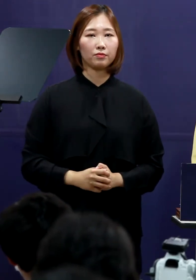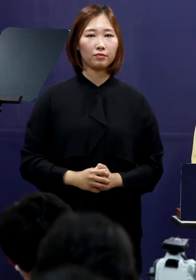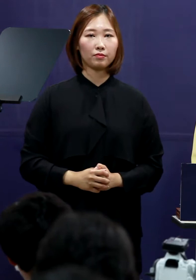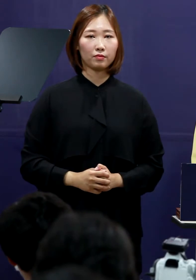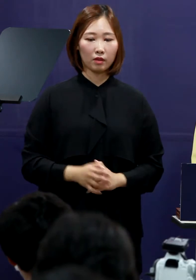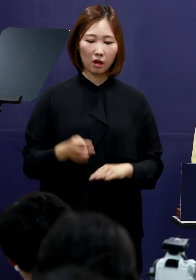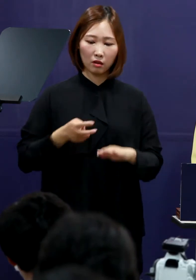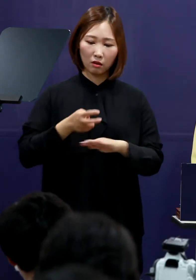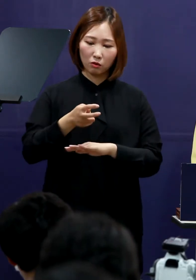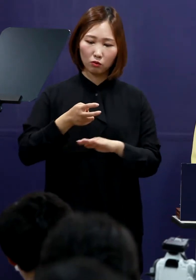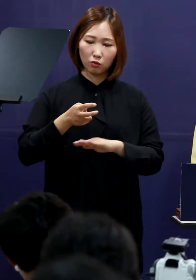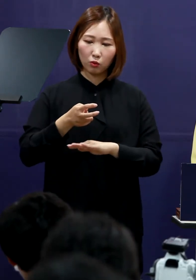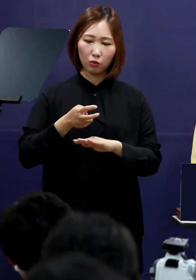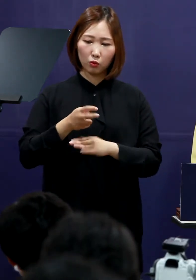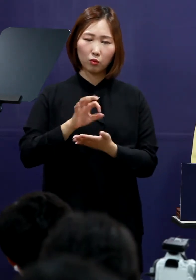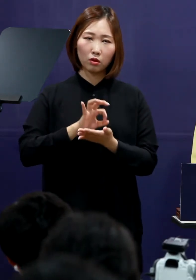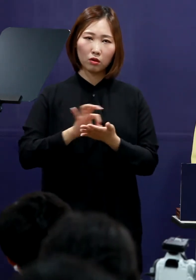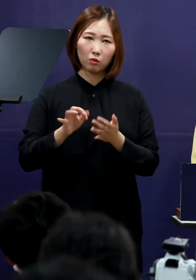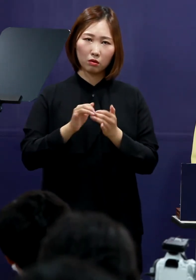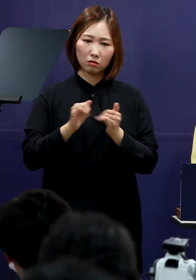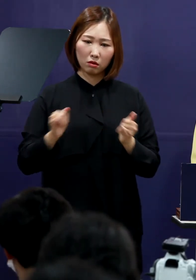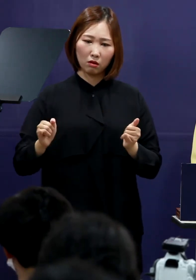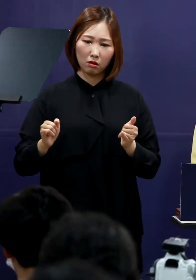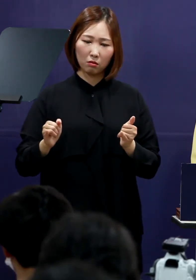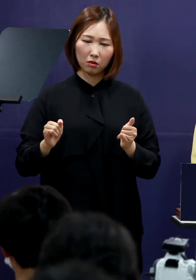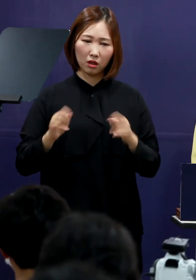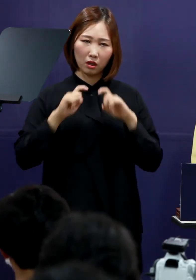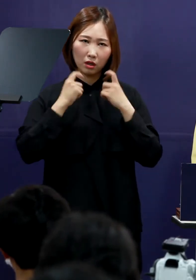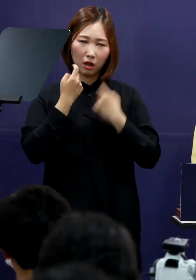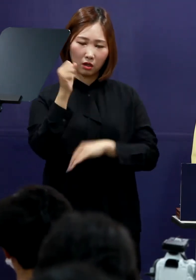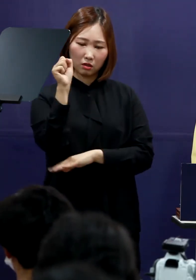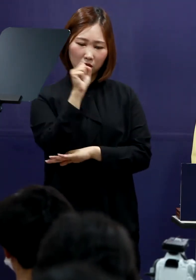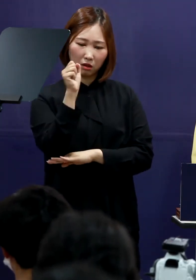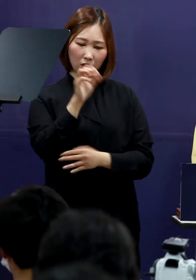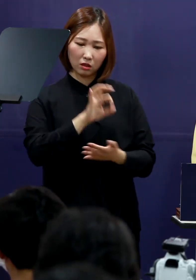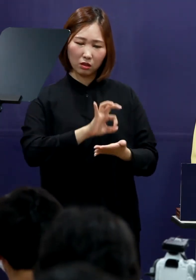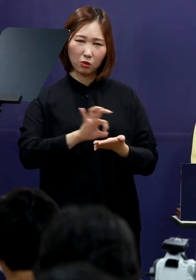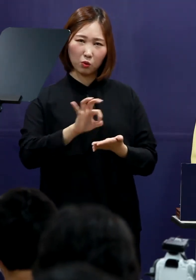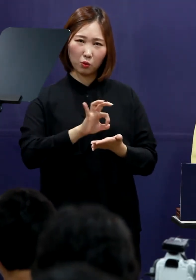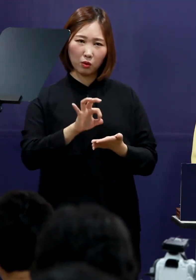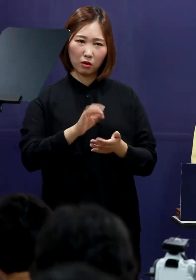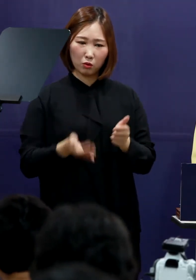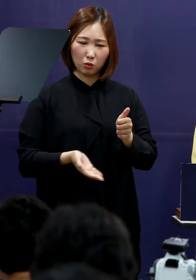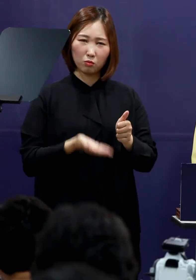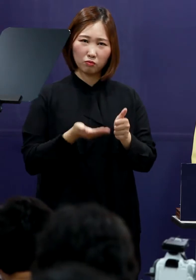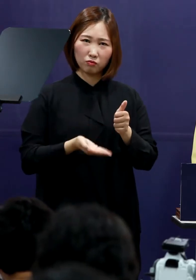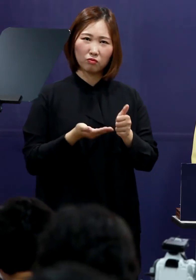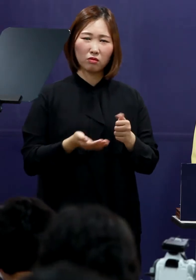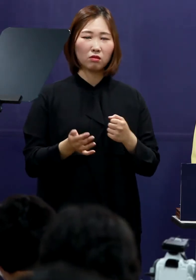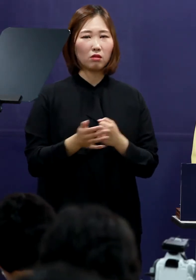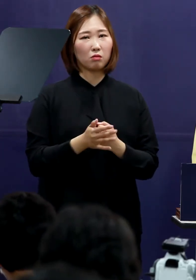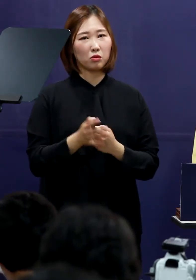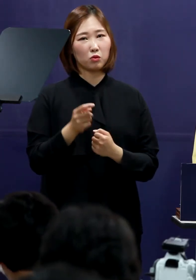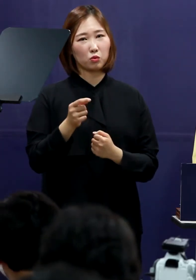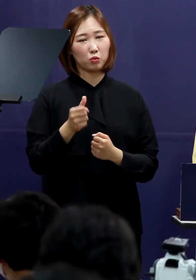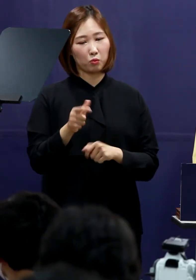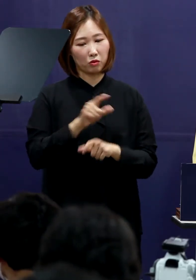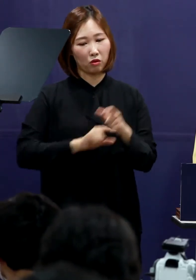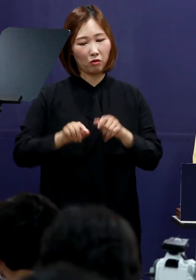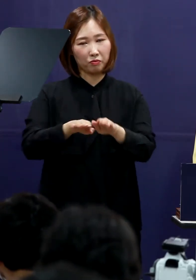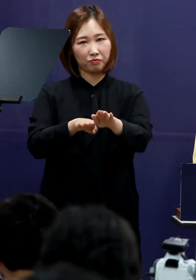대중교통 이용자의 자가용 이용을 부추기게 되기 때문에 더 많은 차량이 도로를 메우게